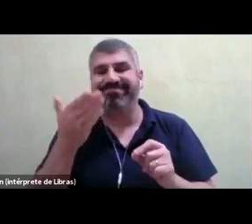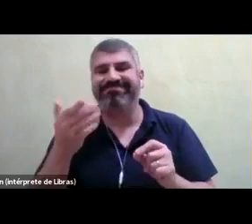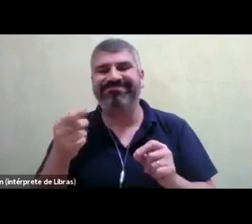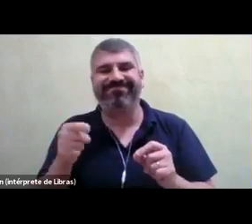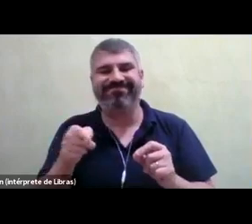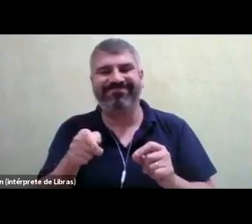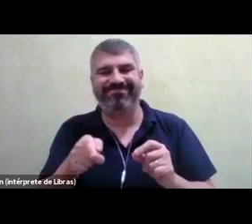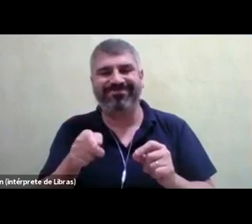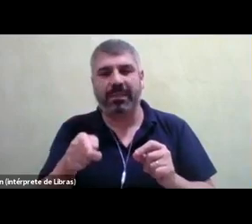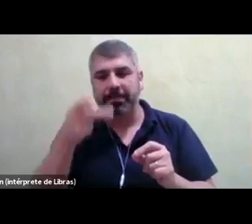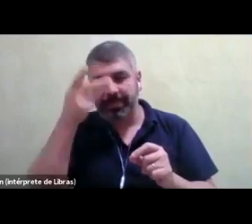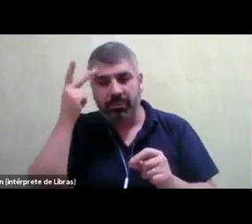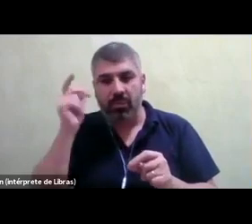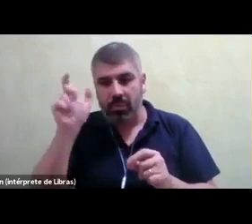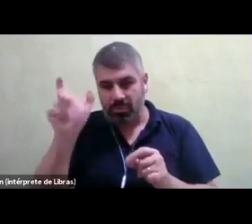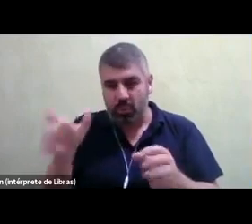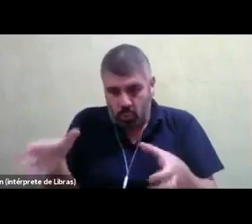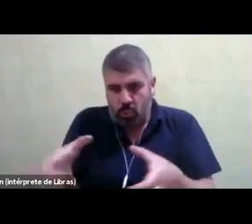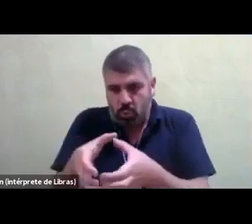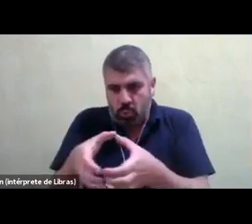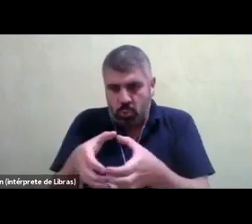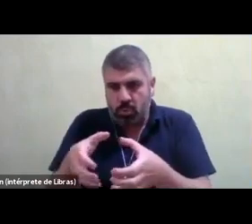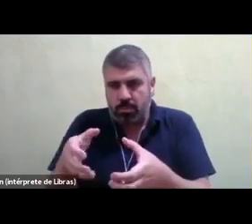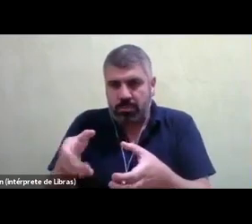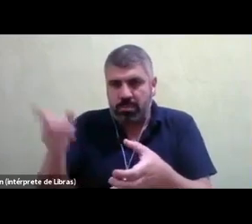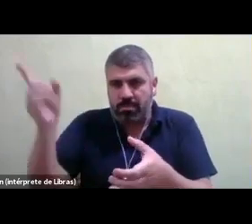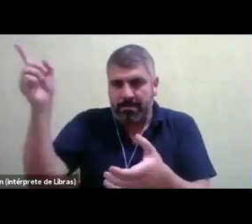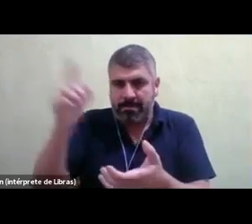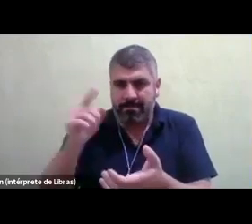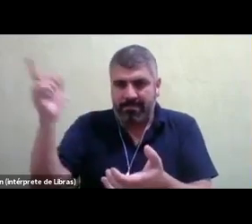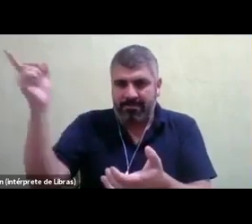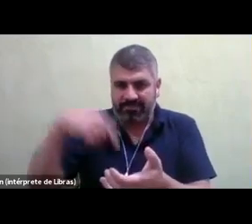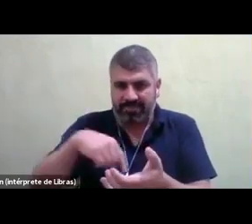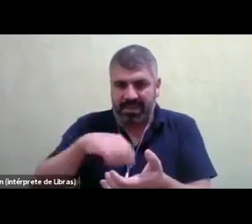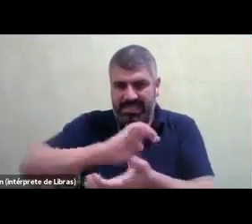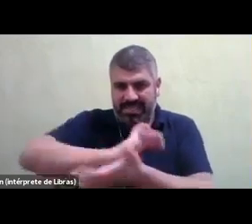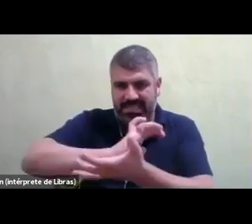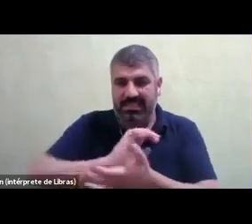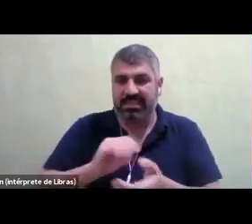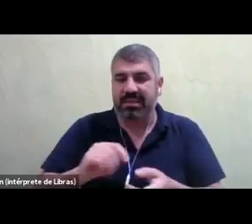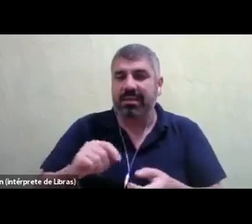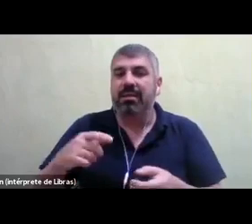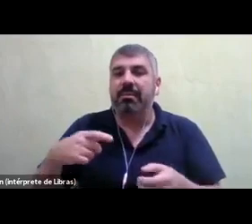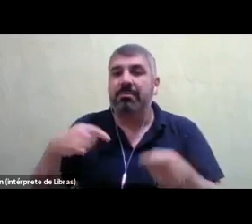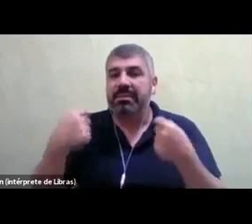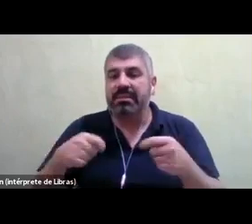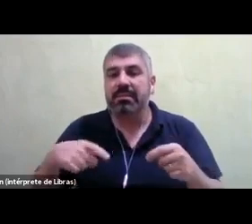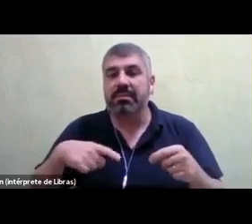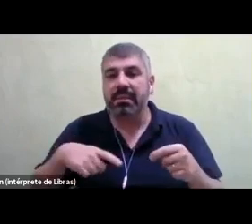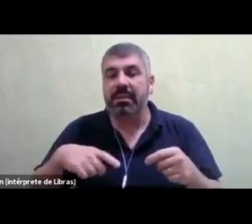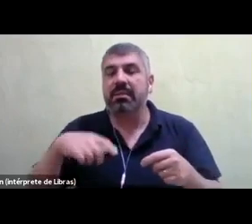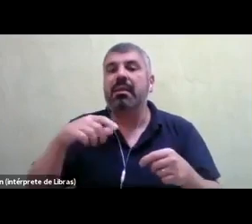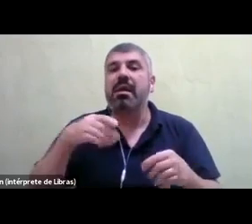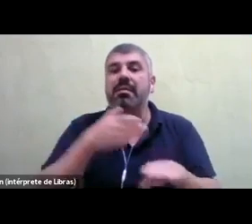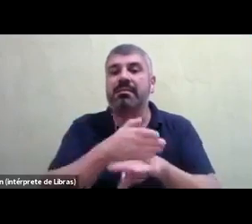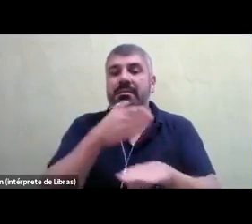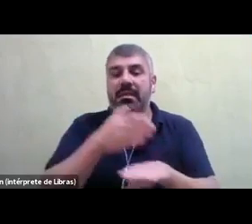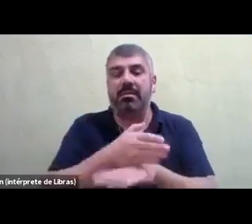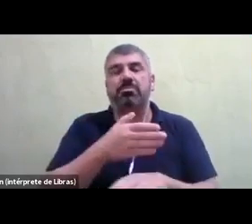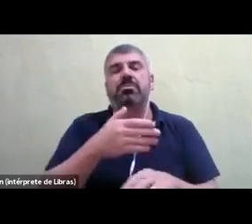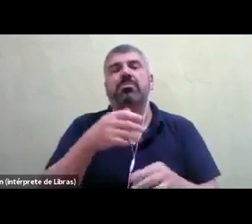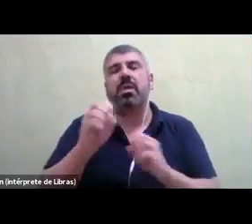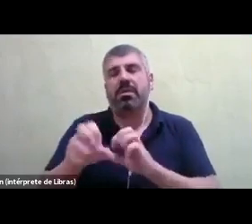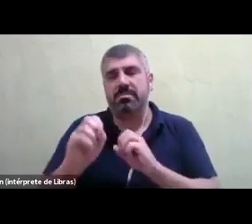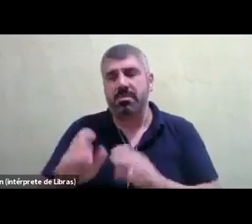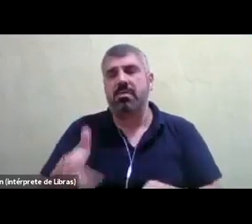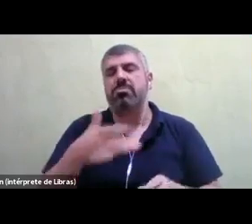tenham acesso à educação, à saúde, ao trabalho e a tantos outros